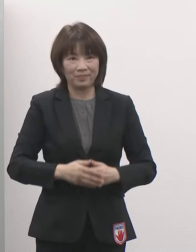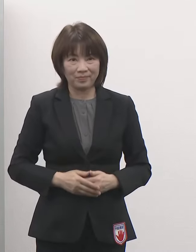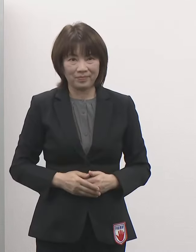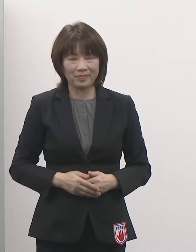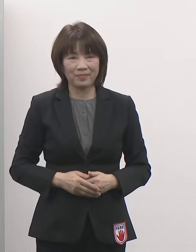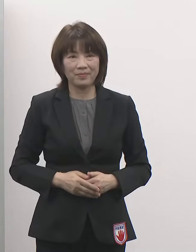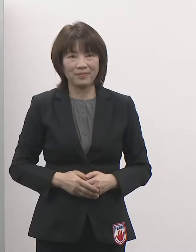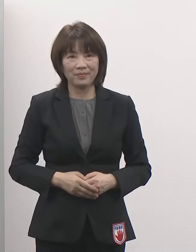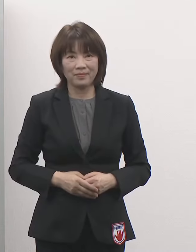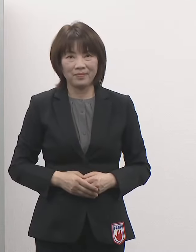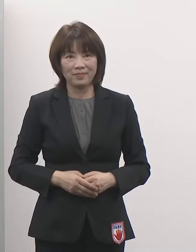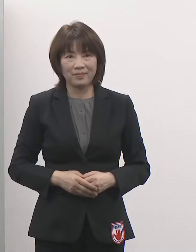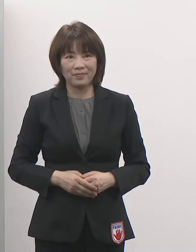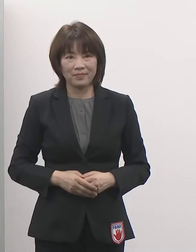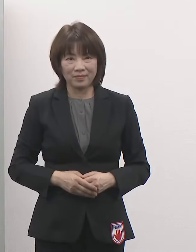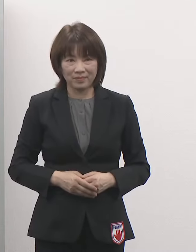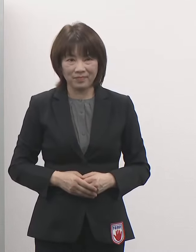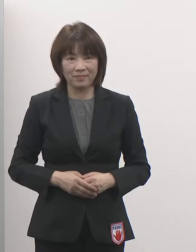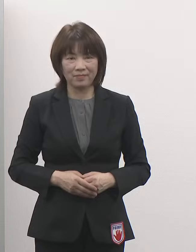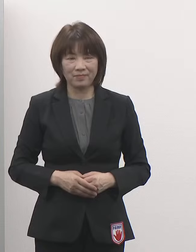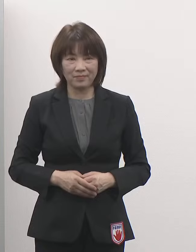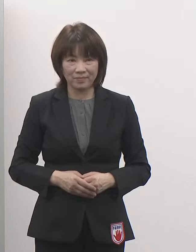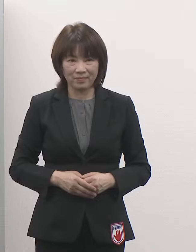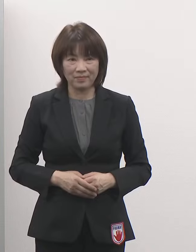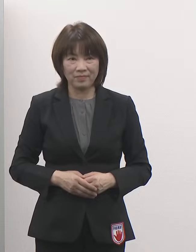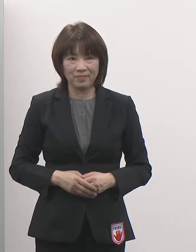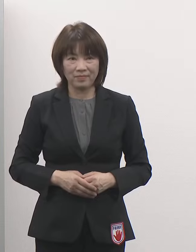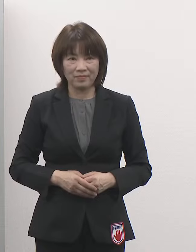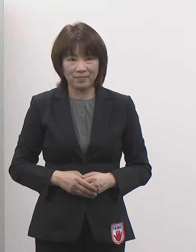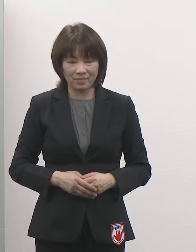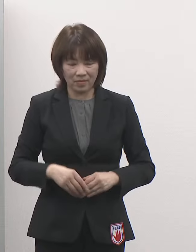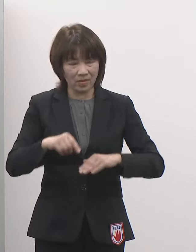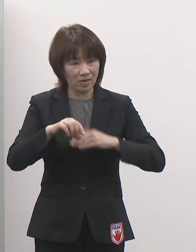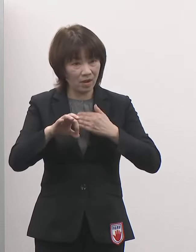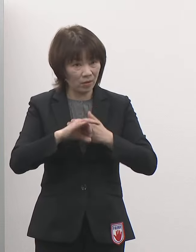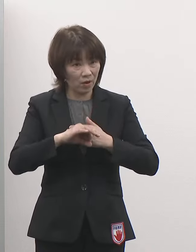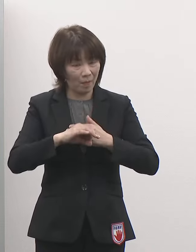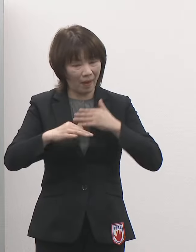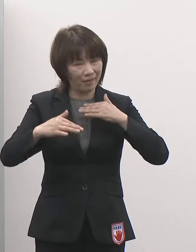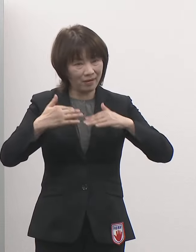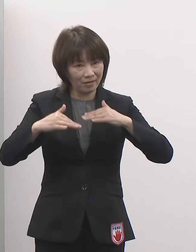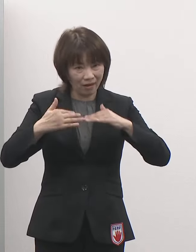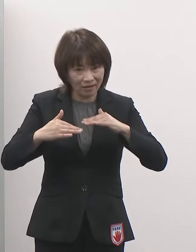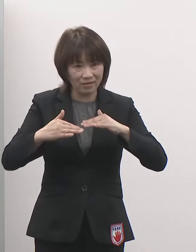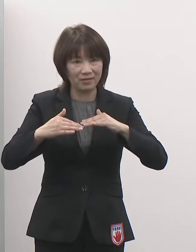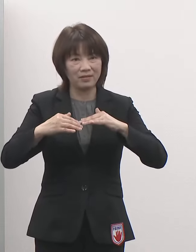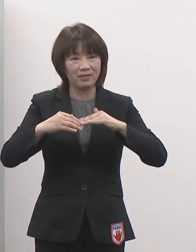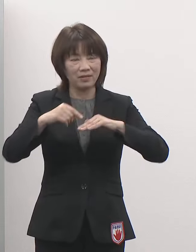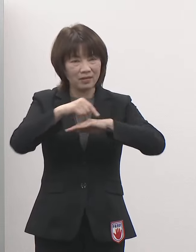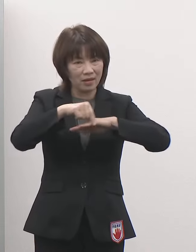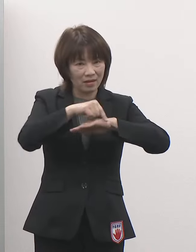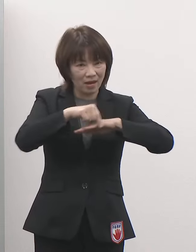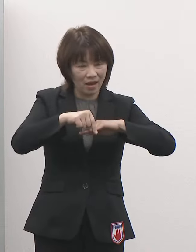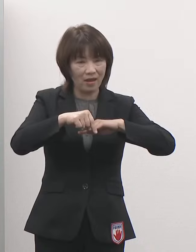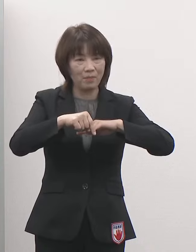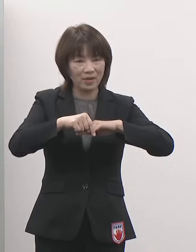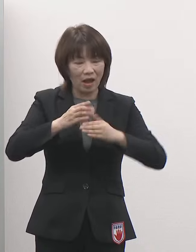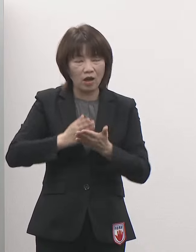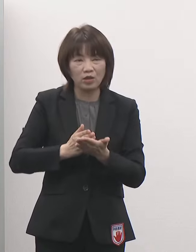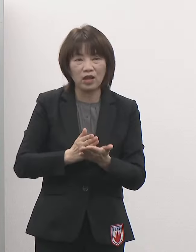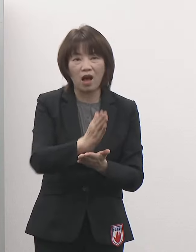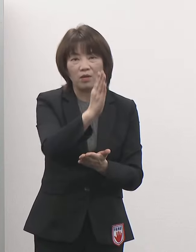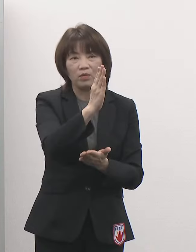はまあ、いわゆるファブレス企業ですね、その設計、デザインをする、まあ、その、まあ、スタートアップあるいはベンチャー企業のような、